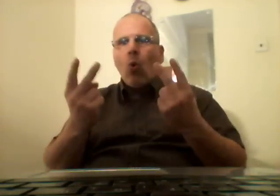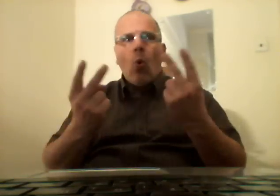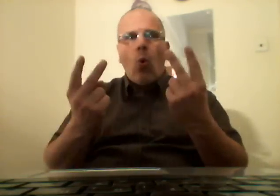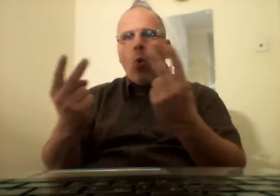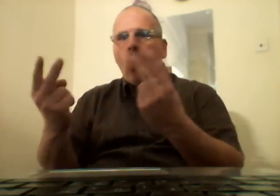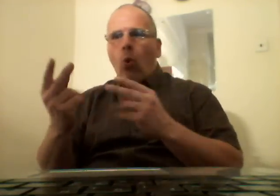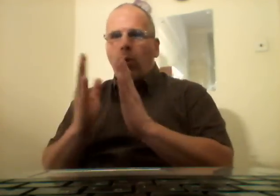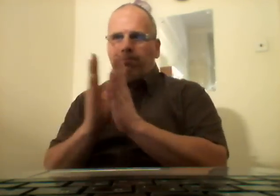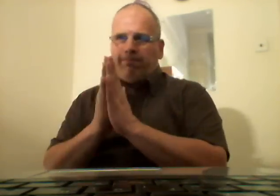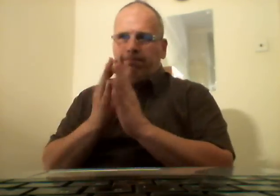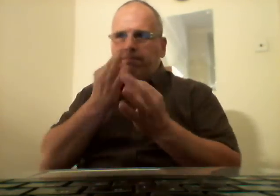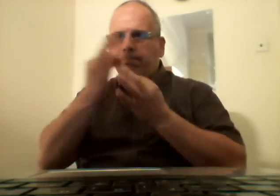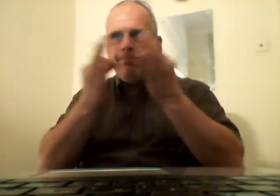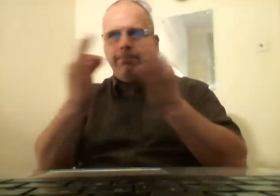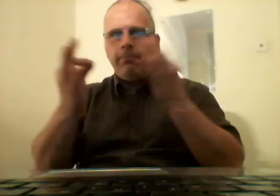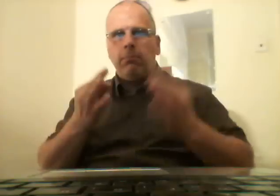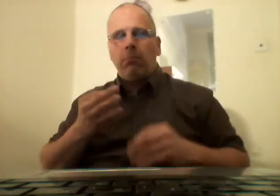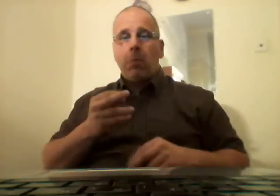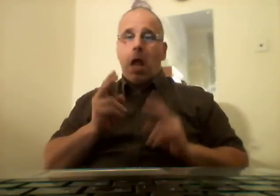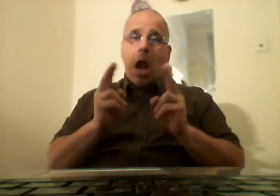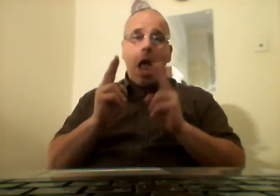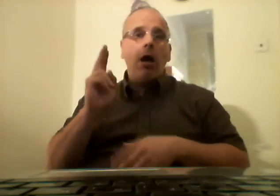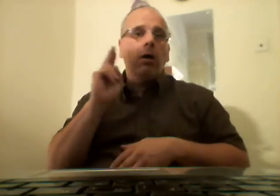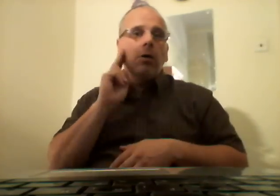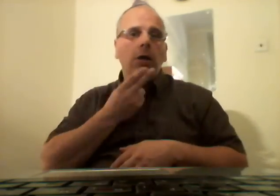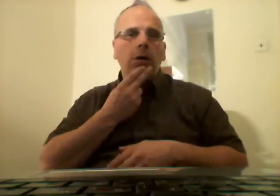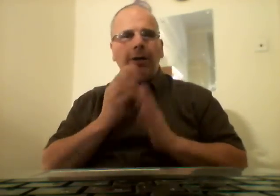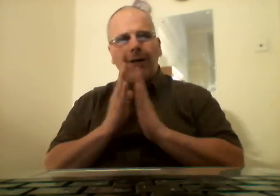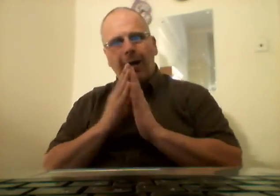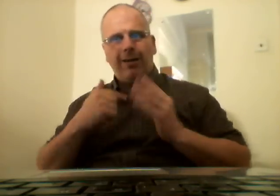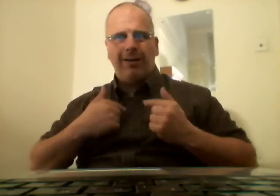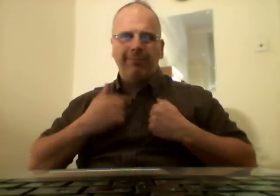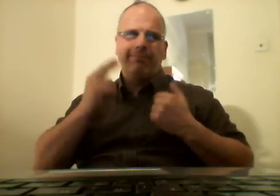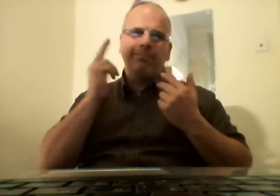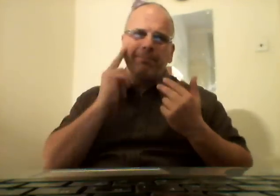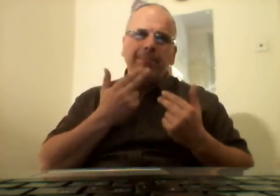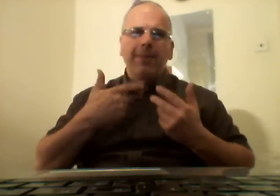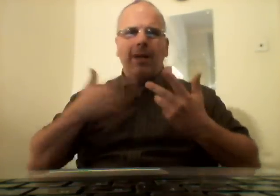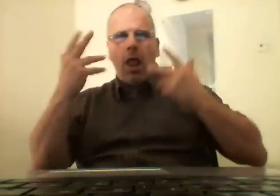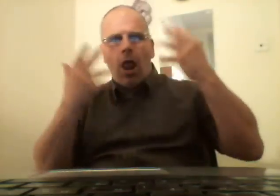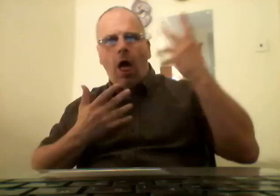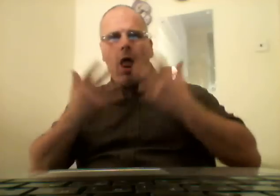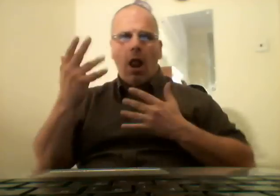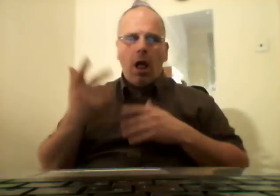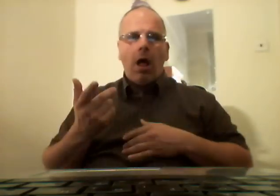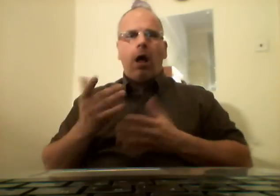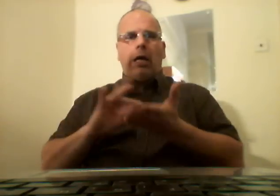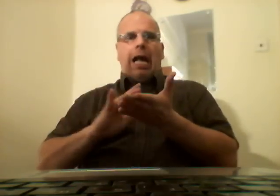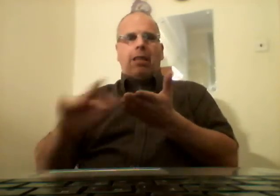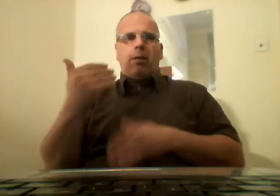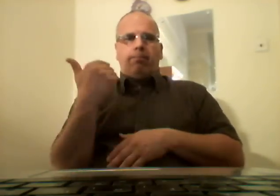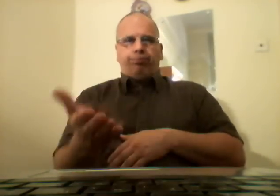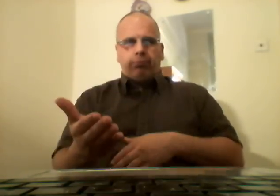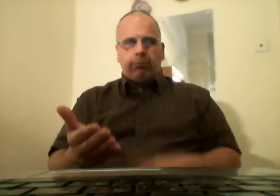Köszönöm, hogy megtaláltad.